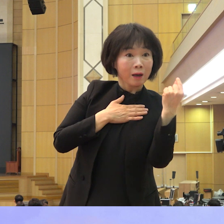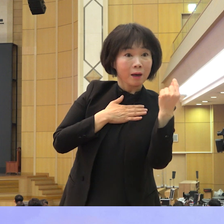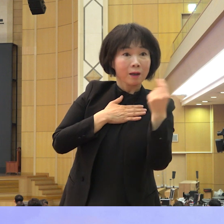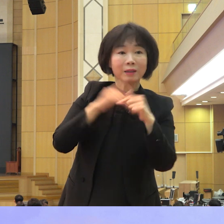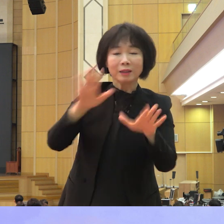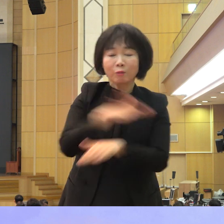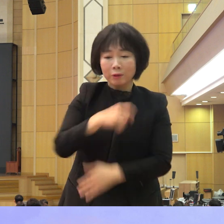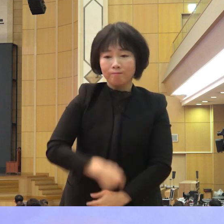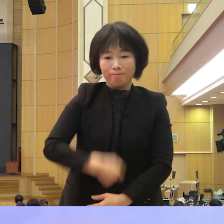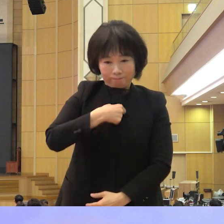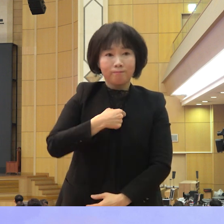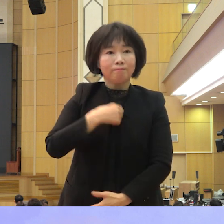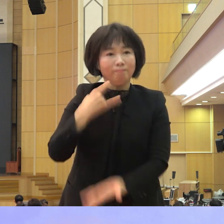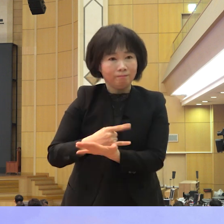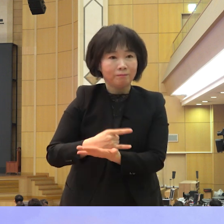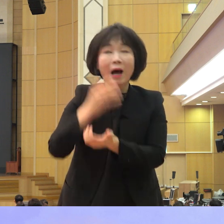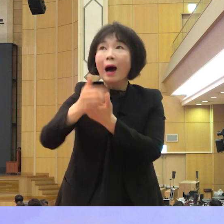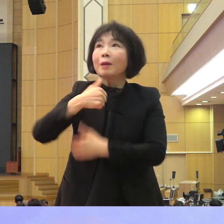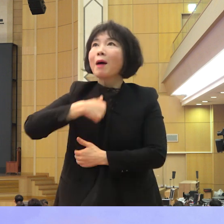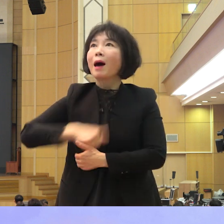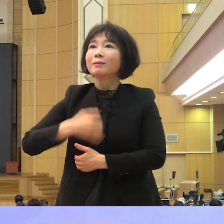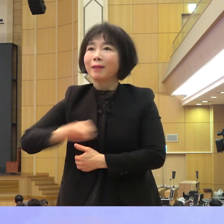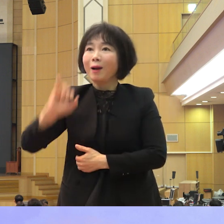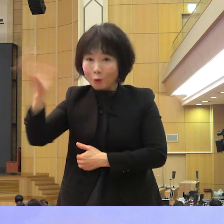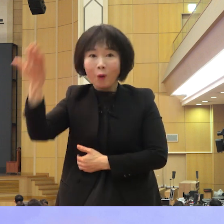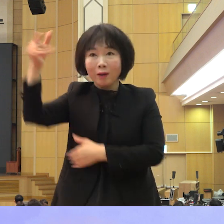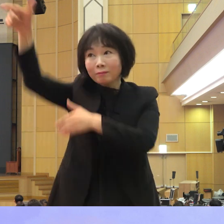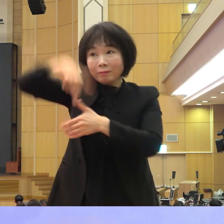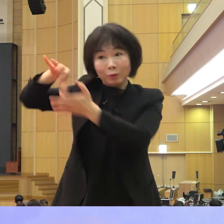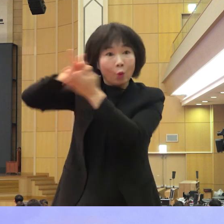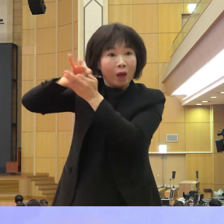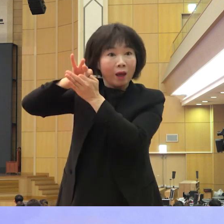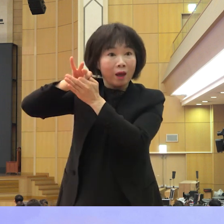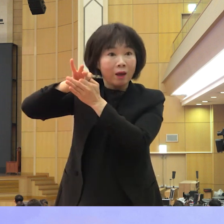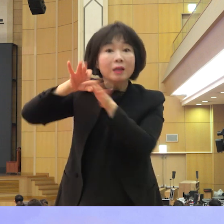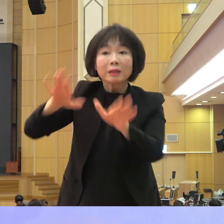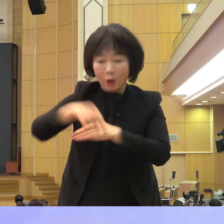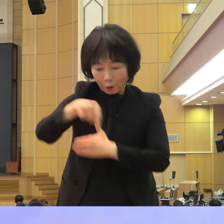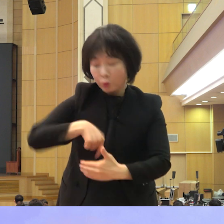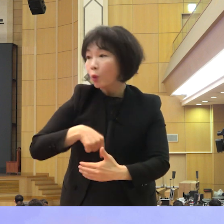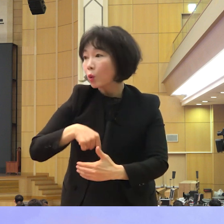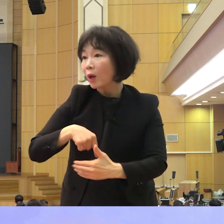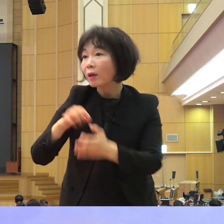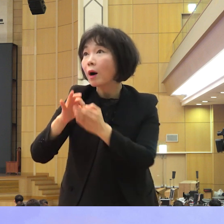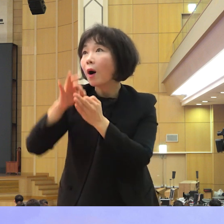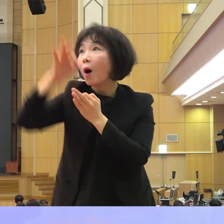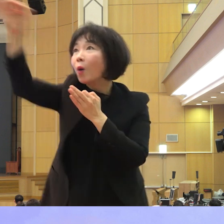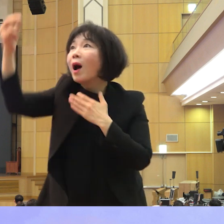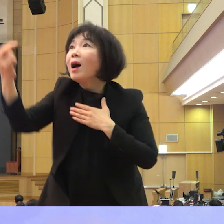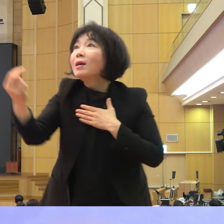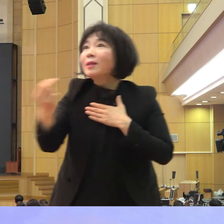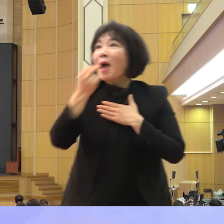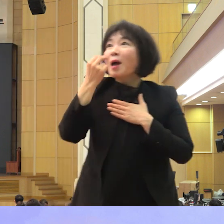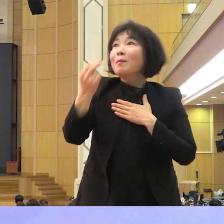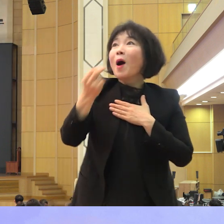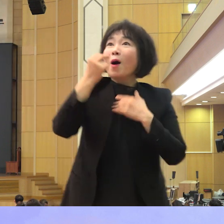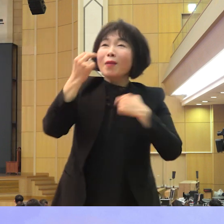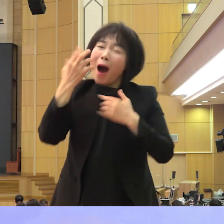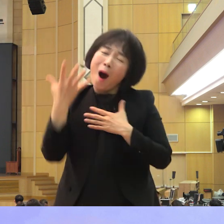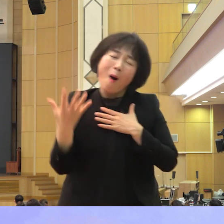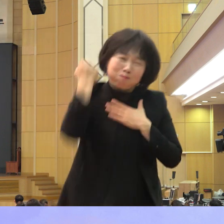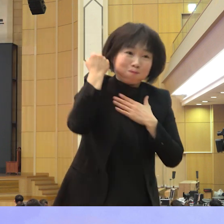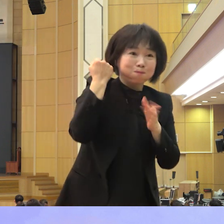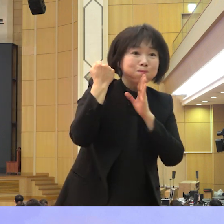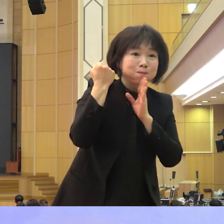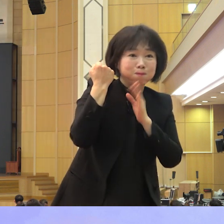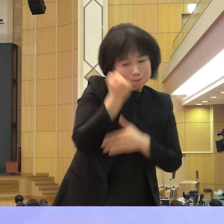의인이 되고 하나님 자녀가 되고 내 속에 속사람이 영원한 생명을 얻어서